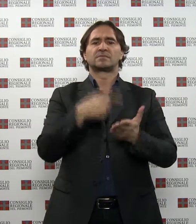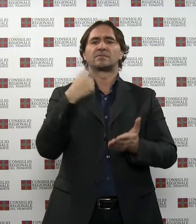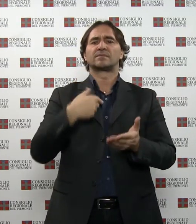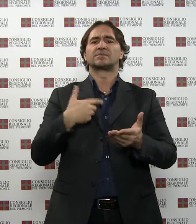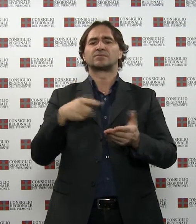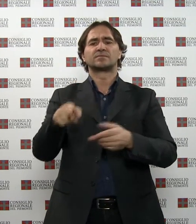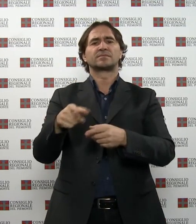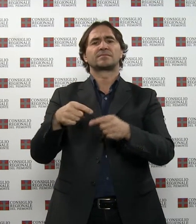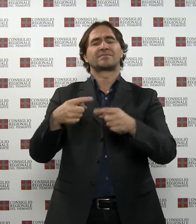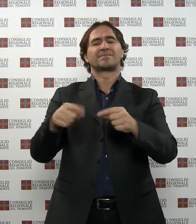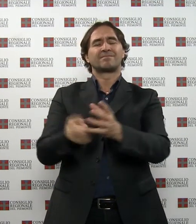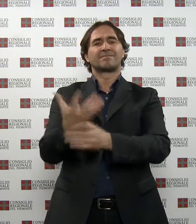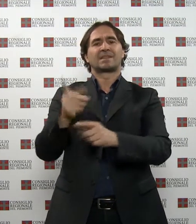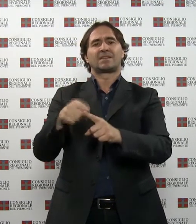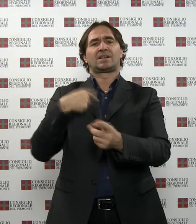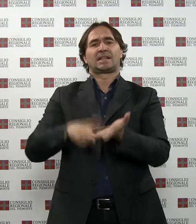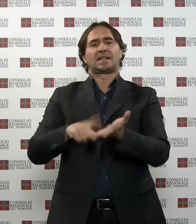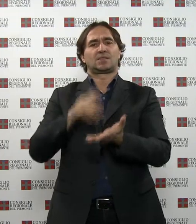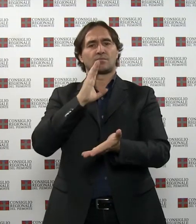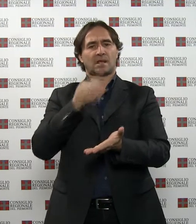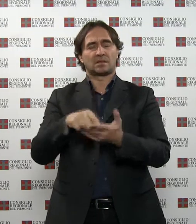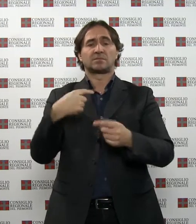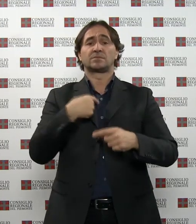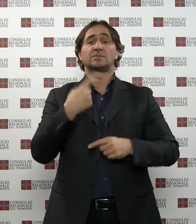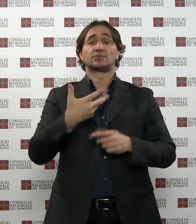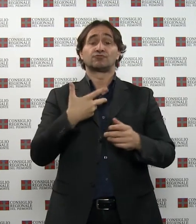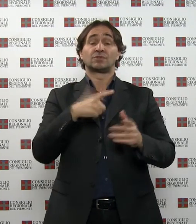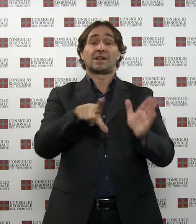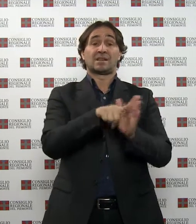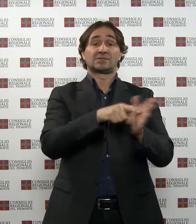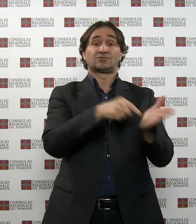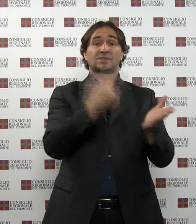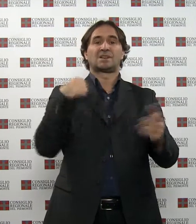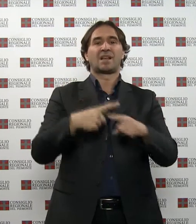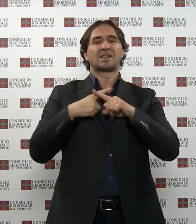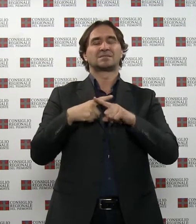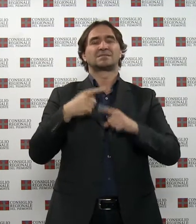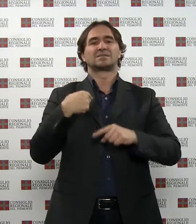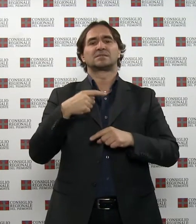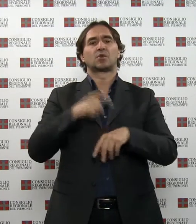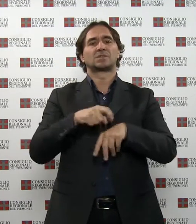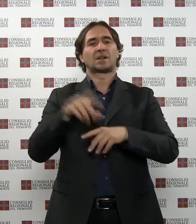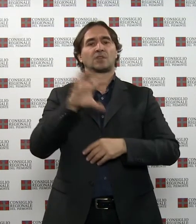diritti umani e, dopo un ampio dibattito, la legge che riduce i vitalizi degli ex consiglieri regionali.